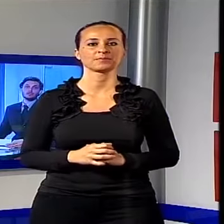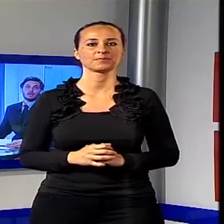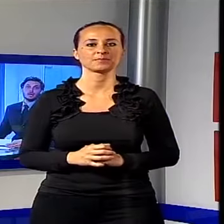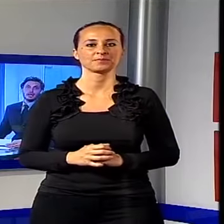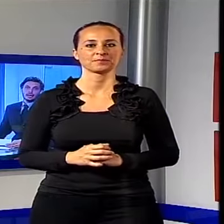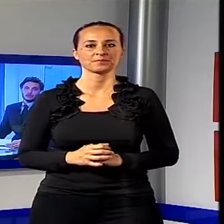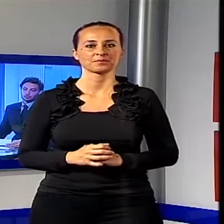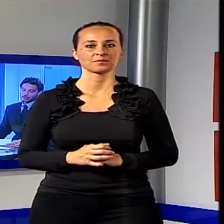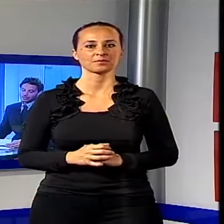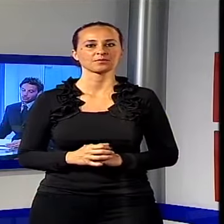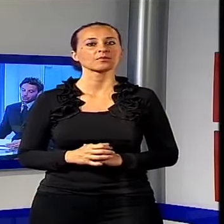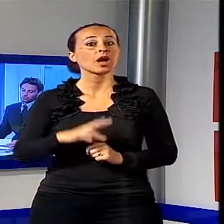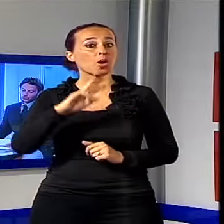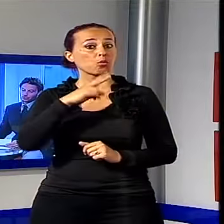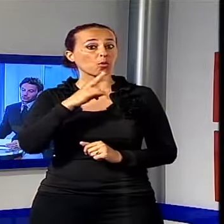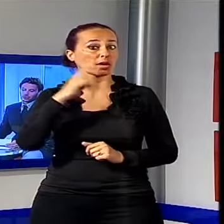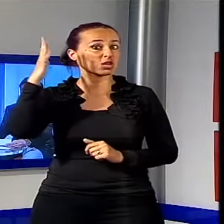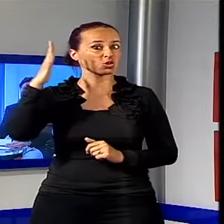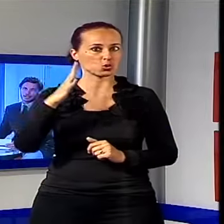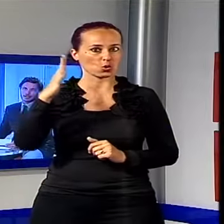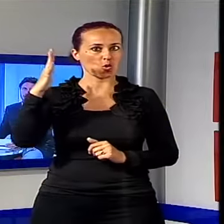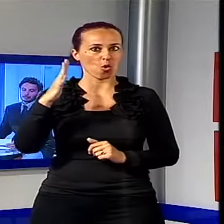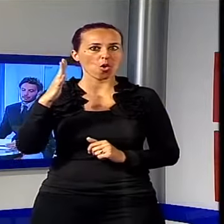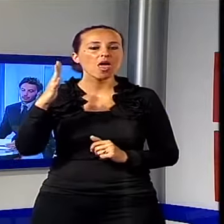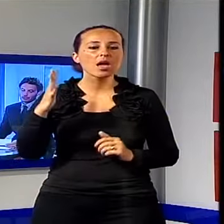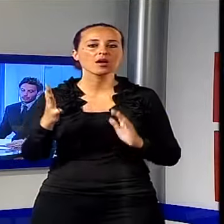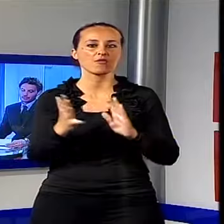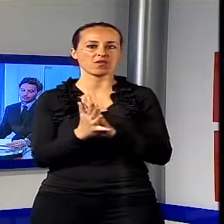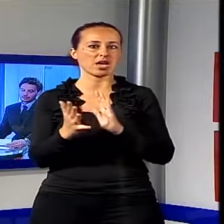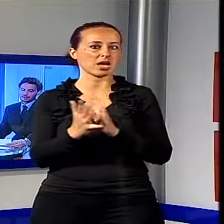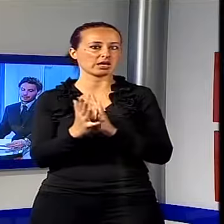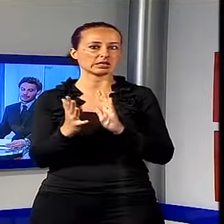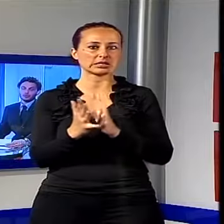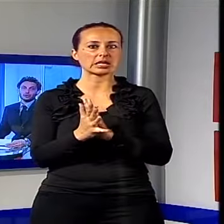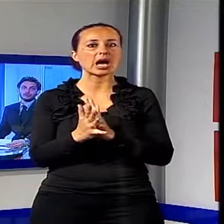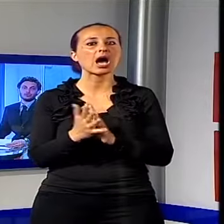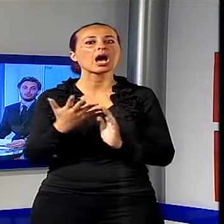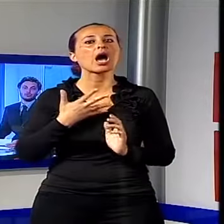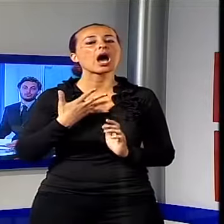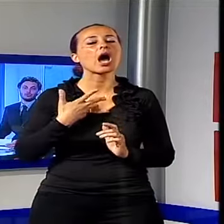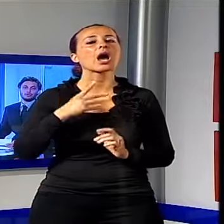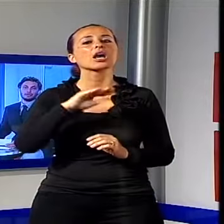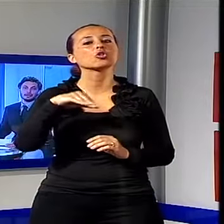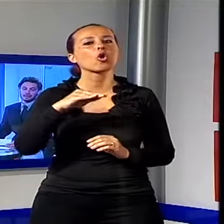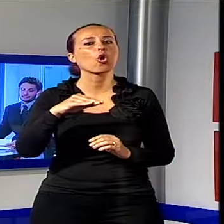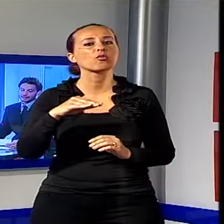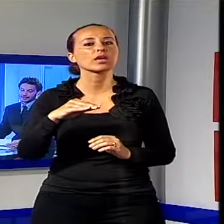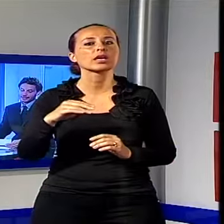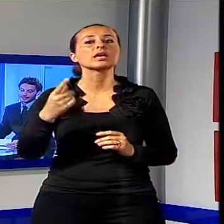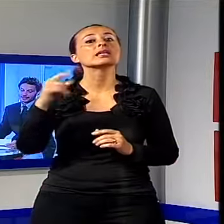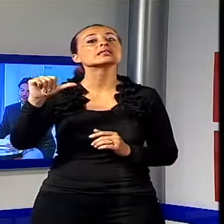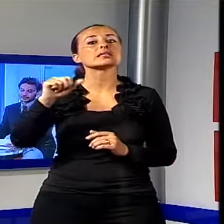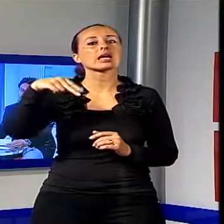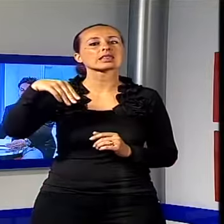E in un pomeriggio di sole le celebrazioni per questa liberazione si sono svolte anche a Sant'Anna di Stazzema,